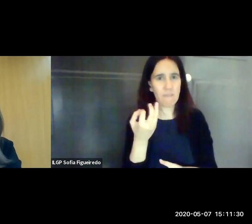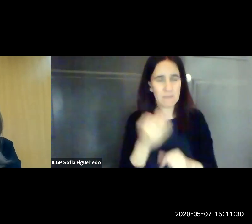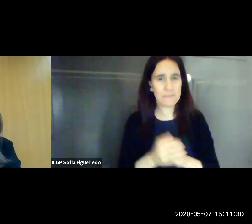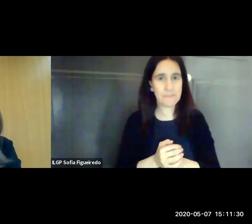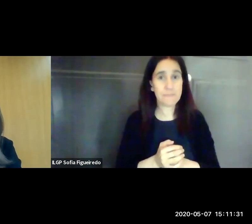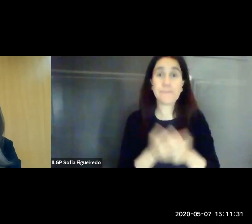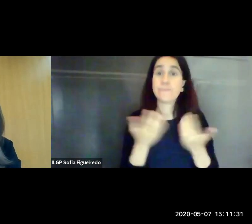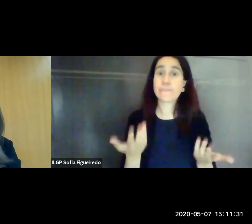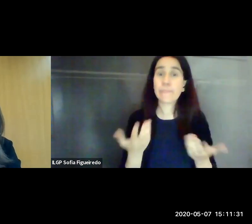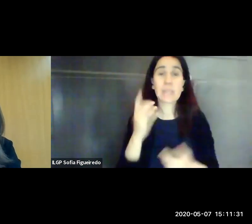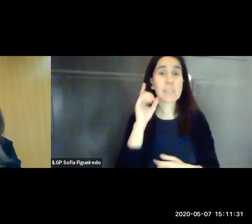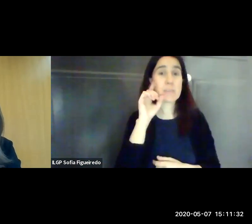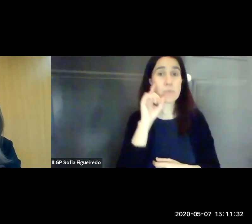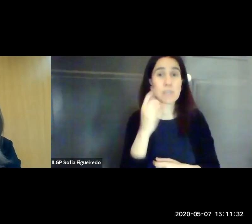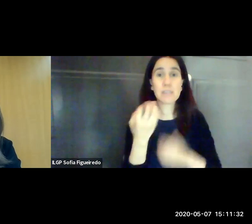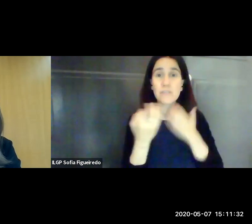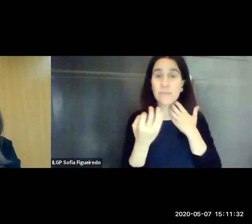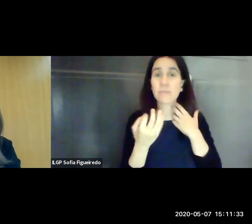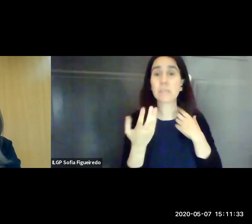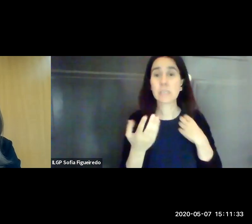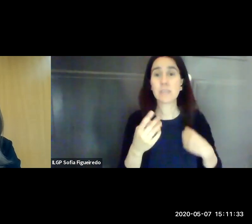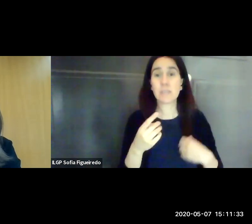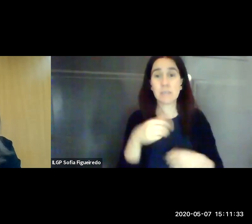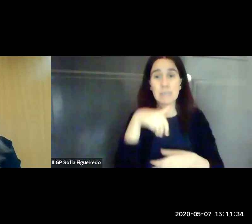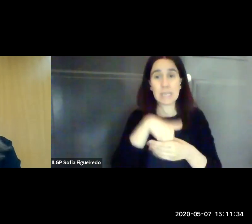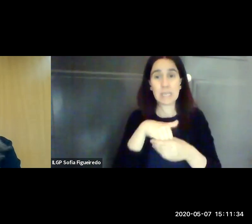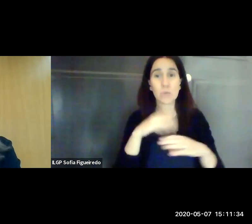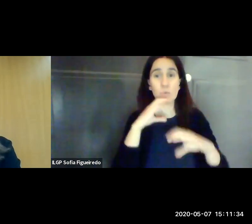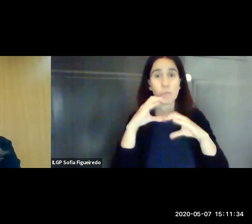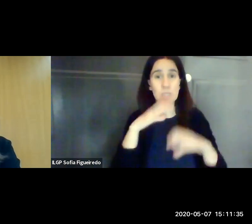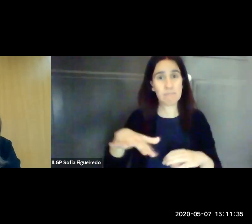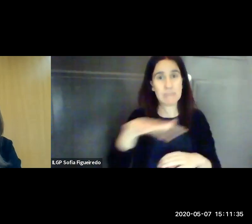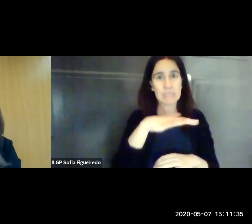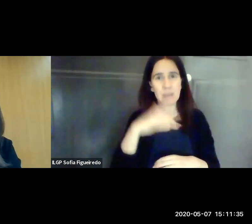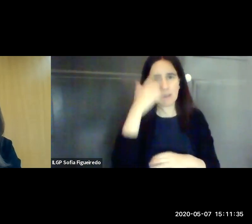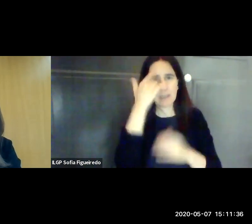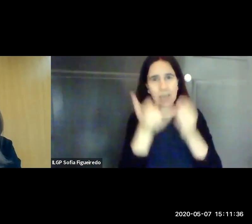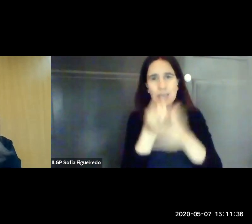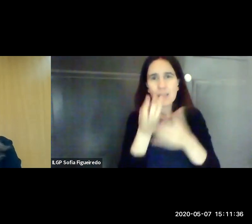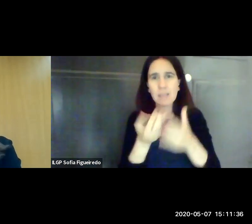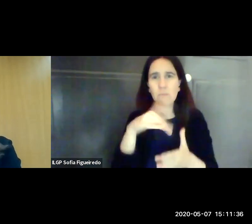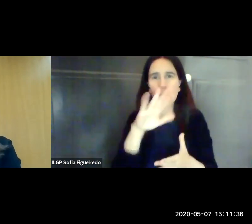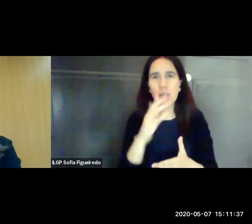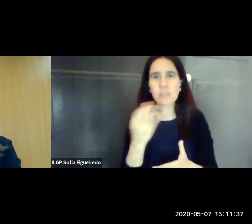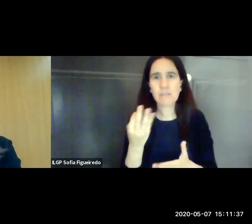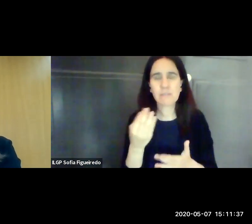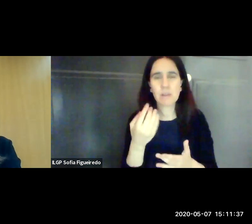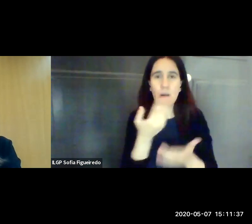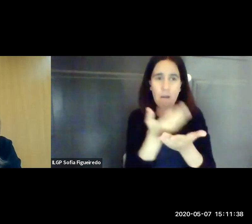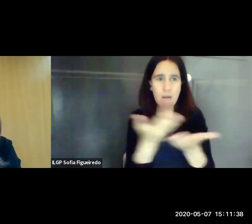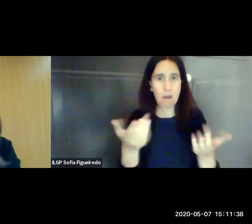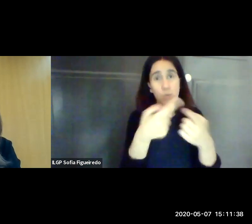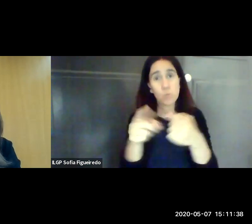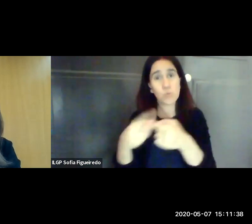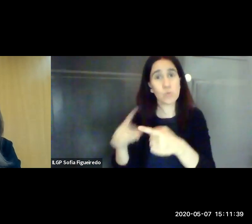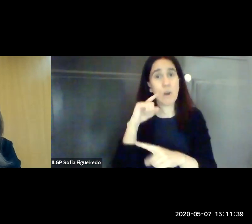é importante que a comunicação interna neste contexto seja mais criativa, os canais são diferentes dos